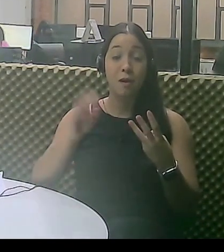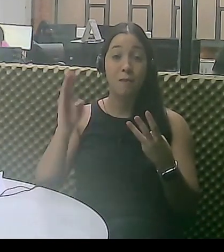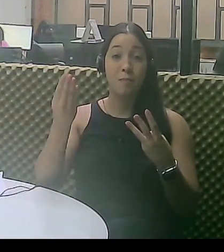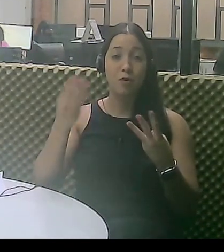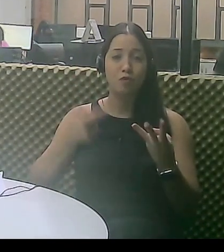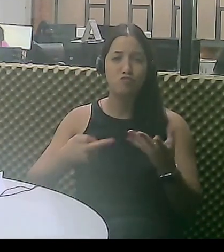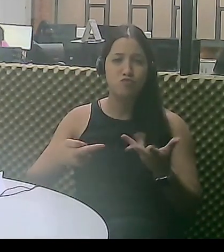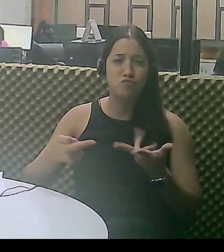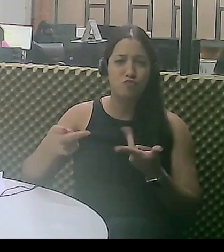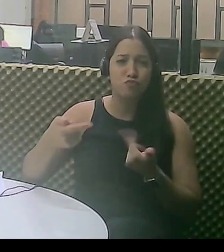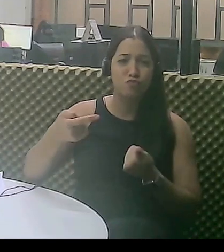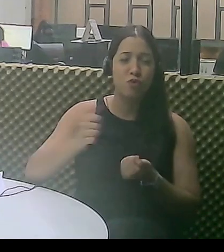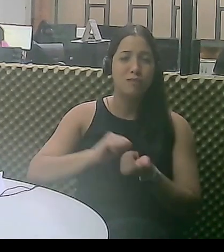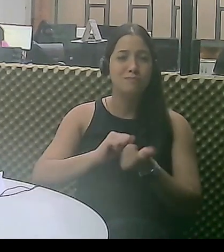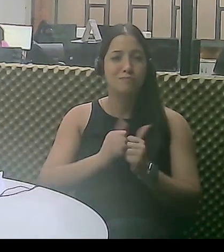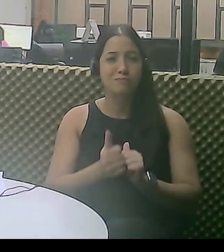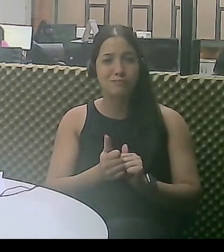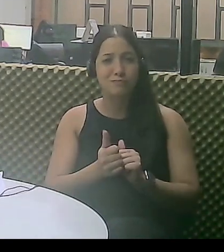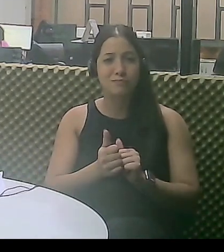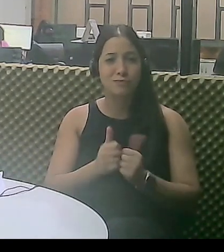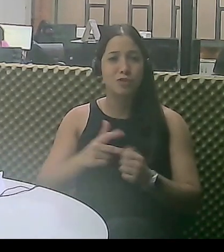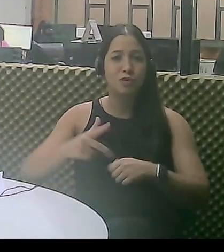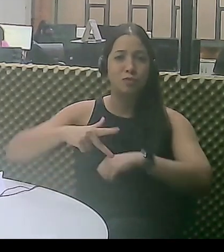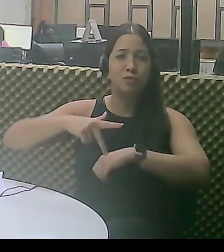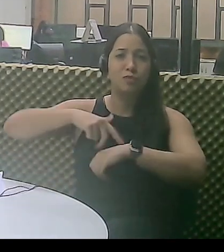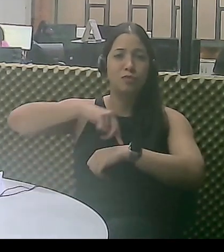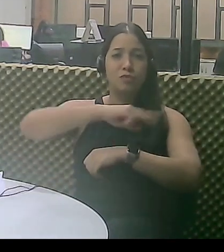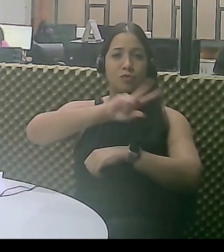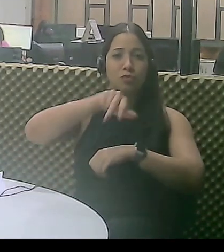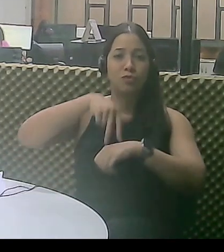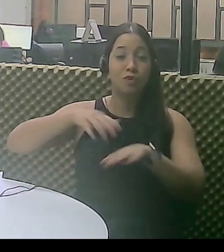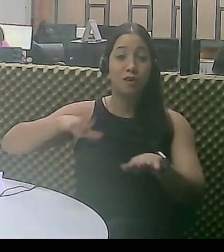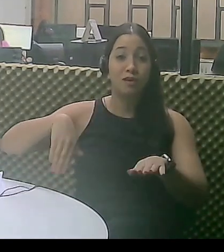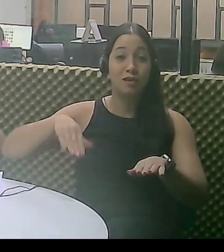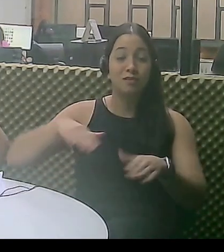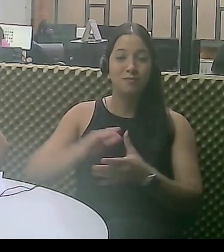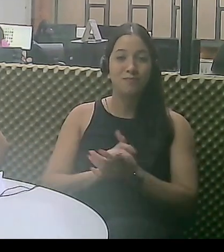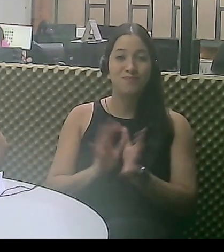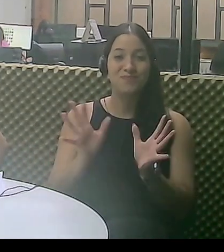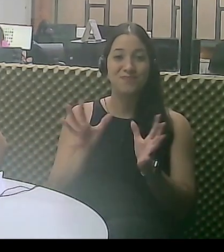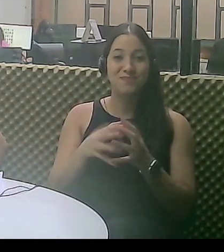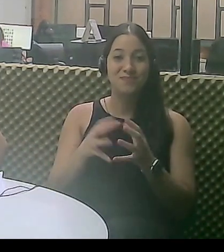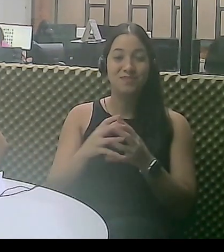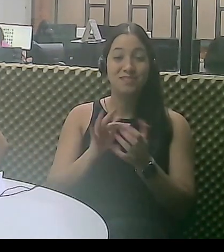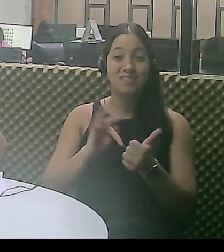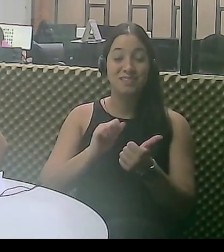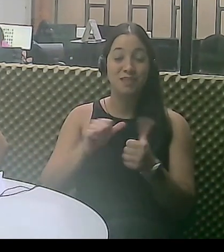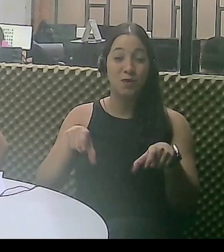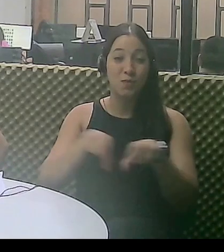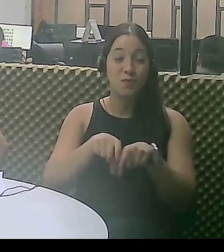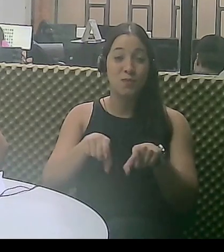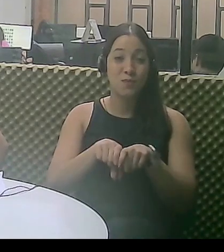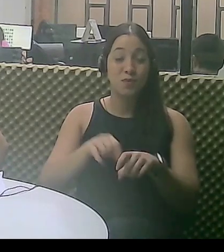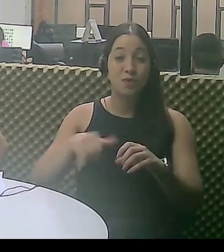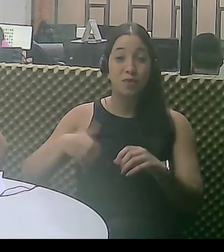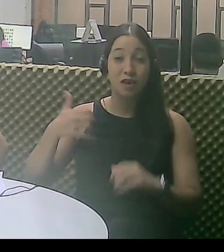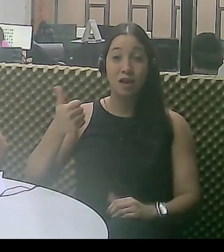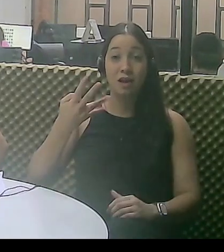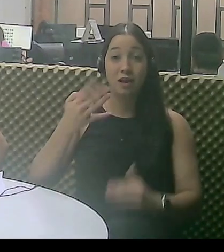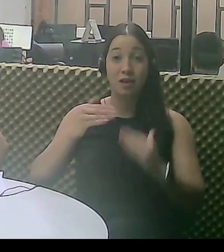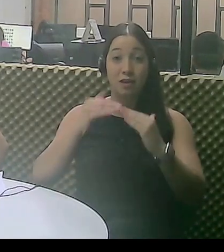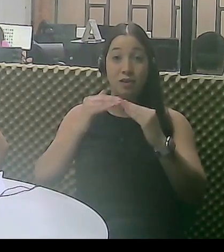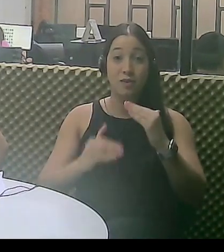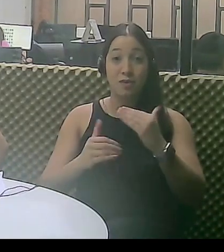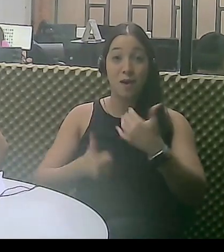várias modalidades, como atletismo, ginástica artística e natação. Já nas equipes de futsal, o Sub-14 da Futel ficou